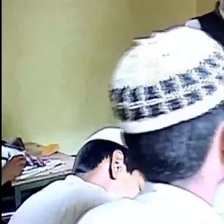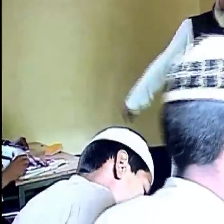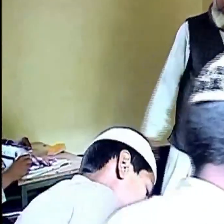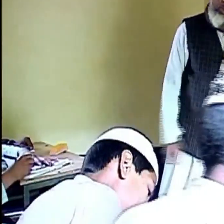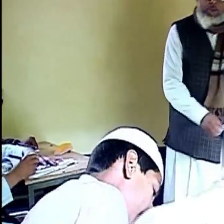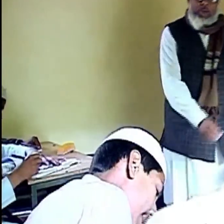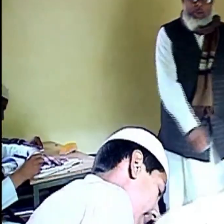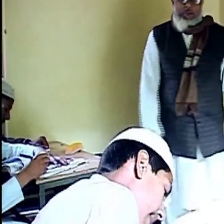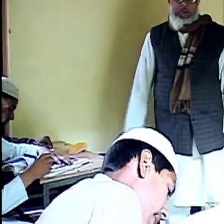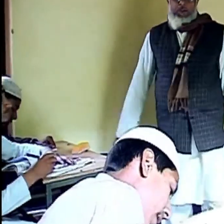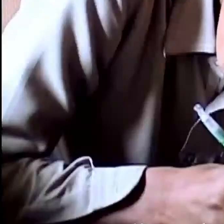मिलता फिर।